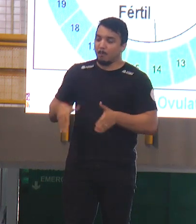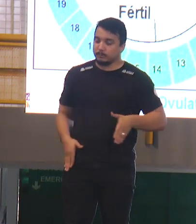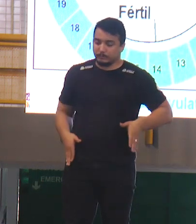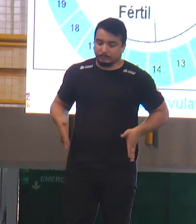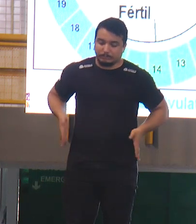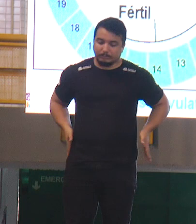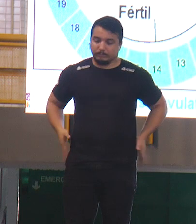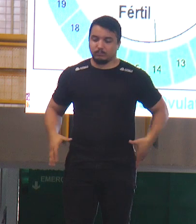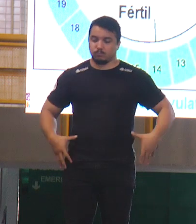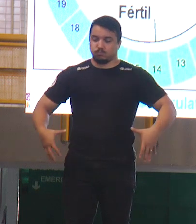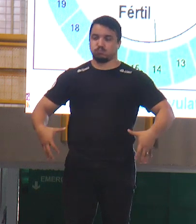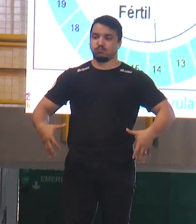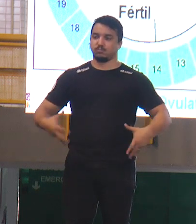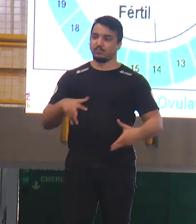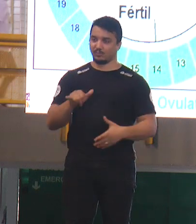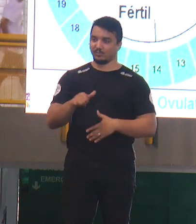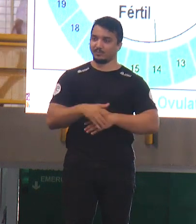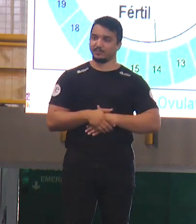aí, socorro.